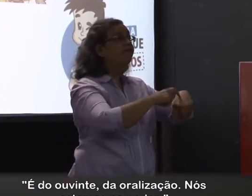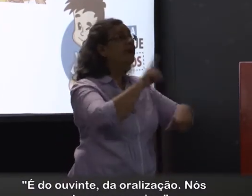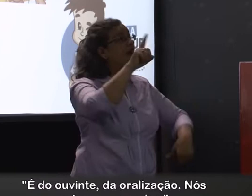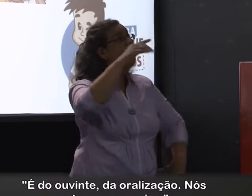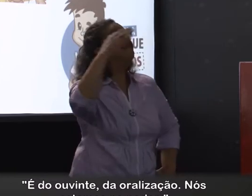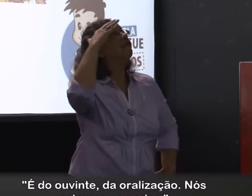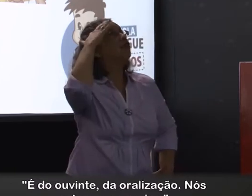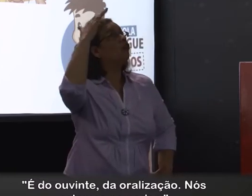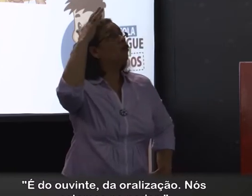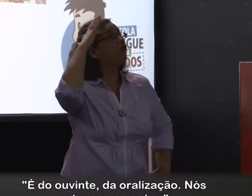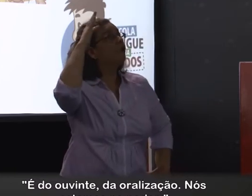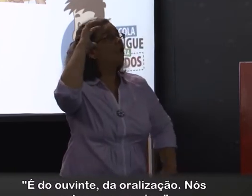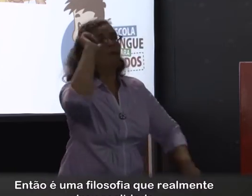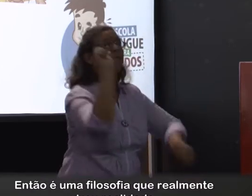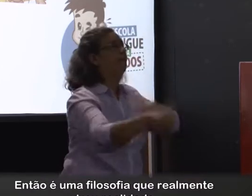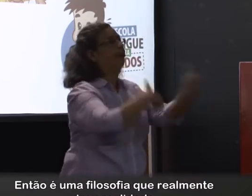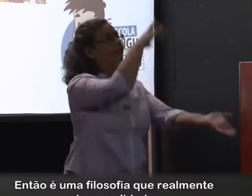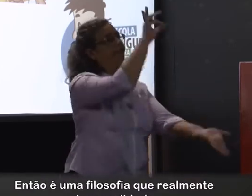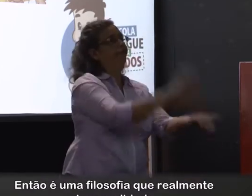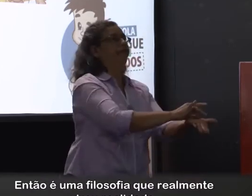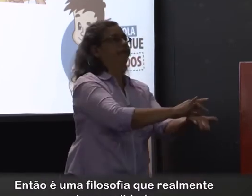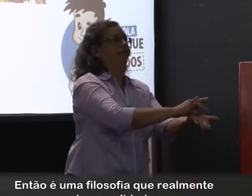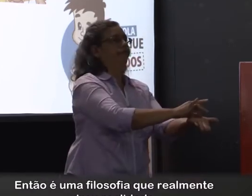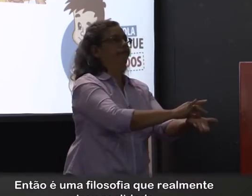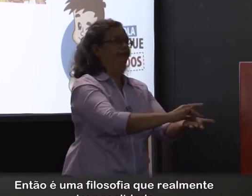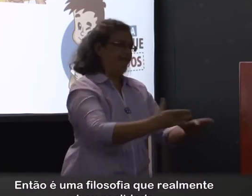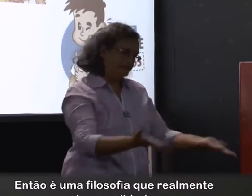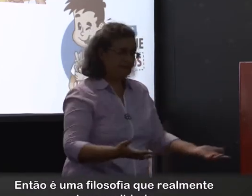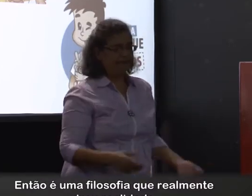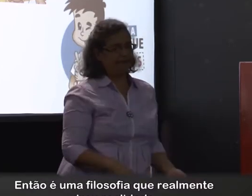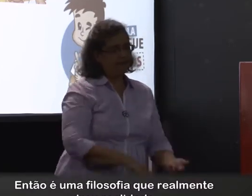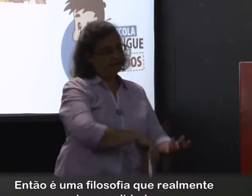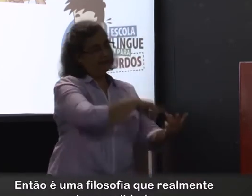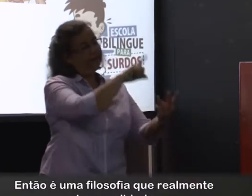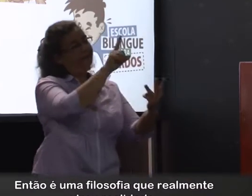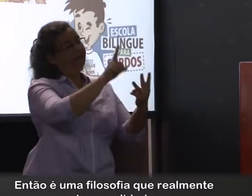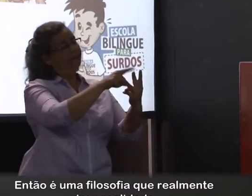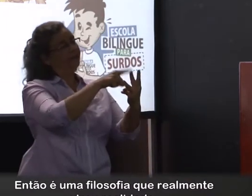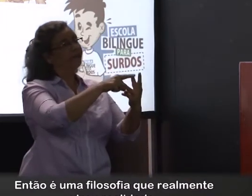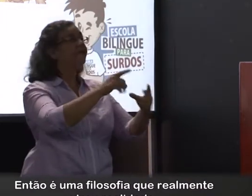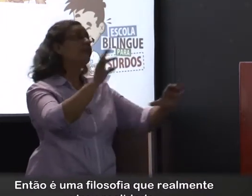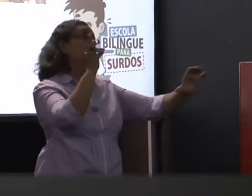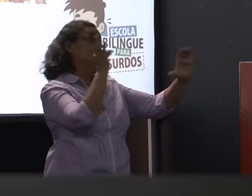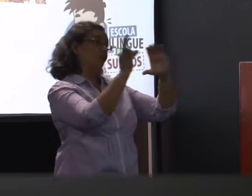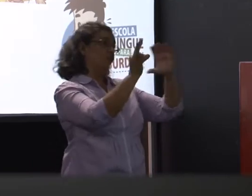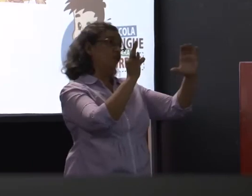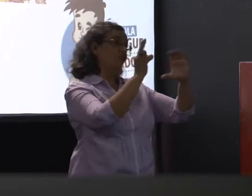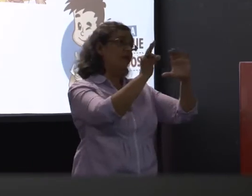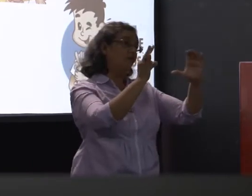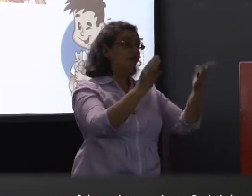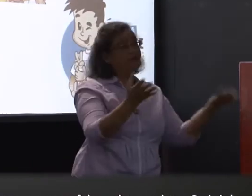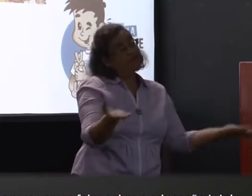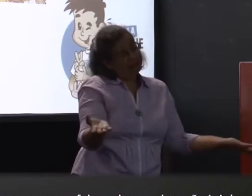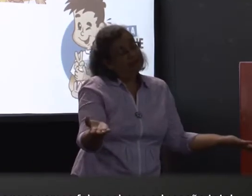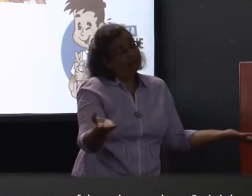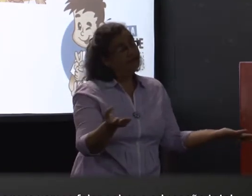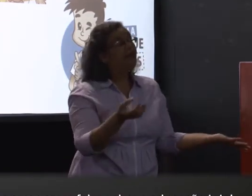nós estamos aqui no poder. Então, assim, é uma filosofia que realmente virou realidade. E agora a gente vai falar